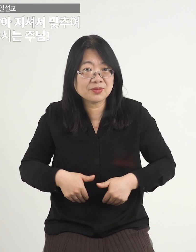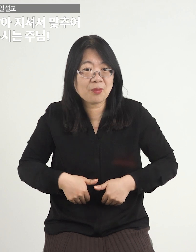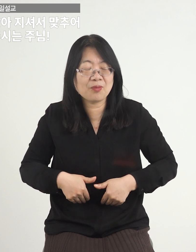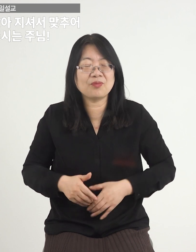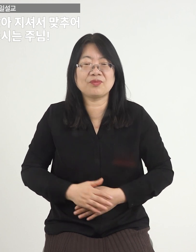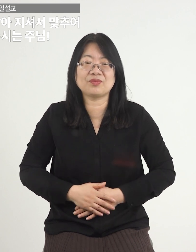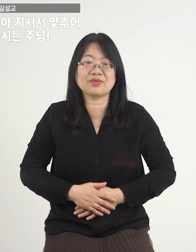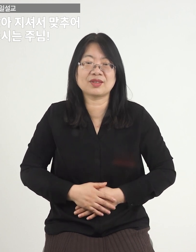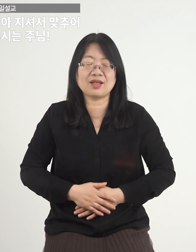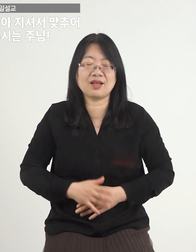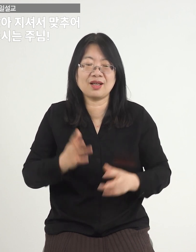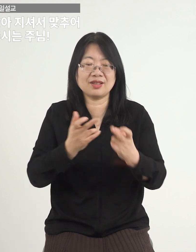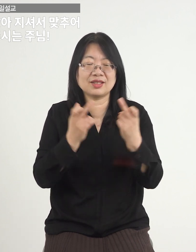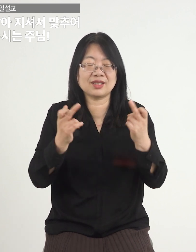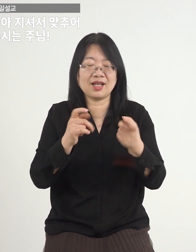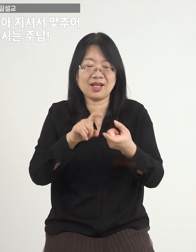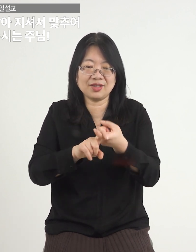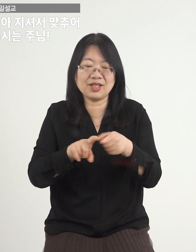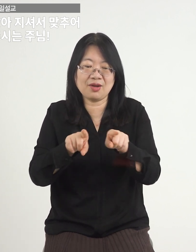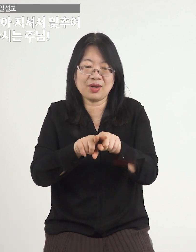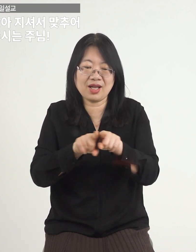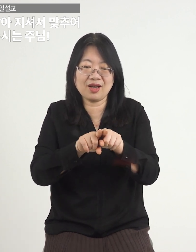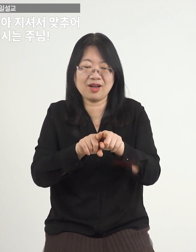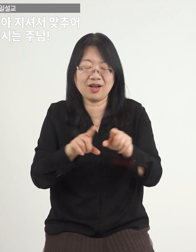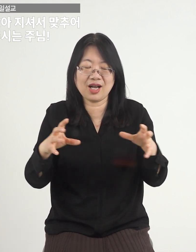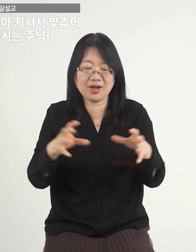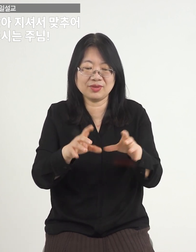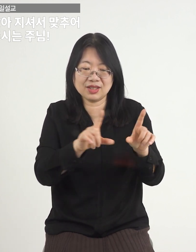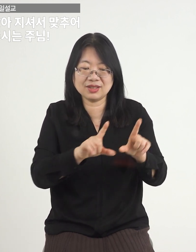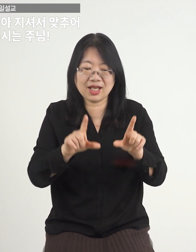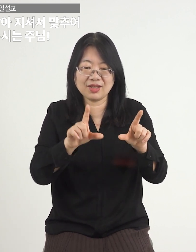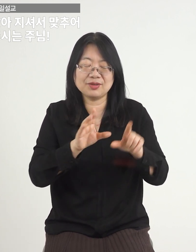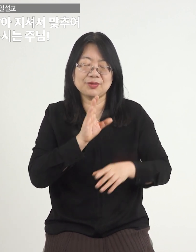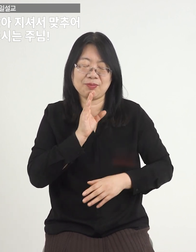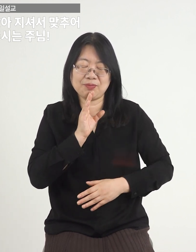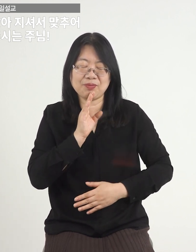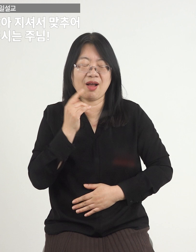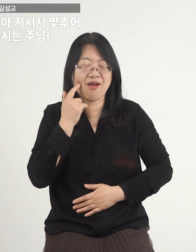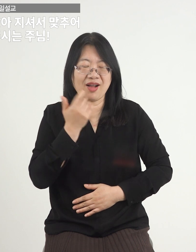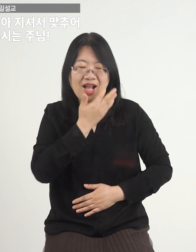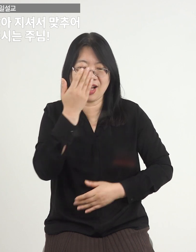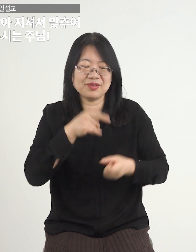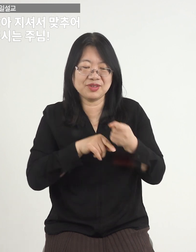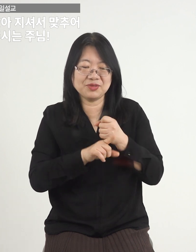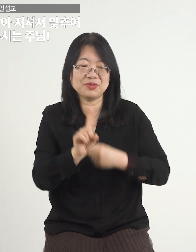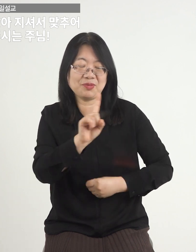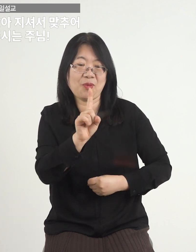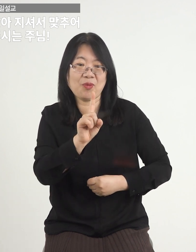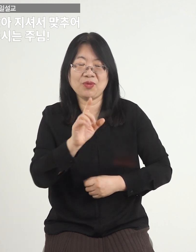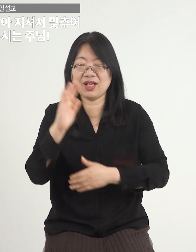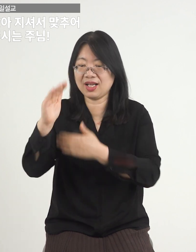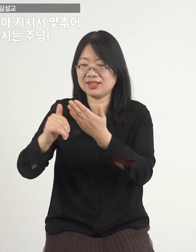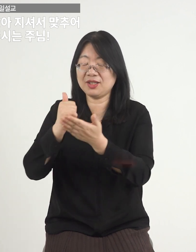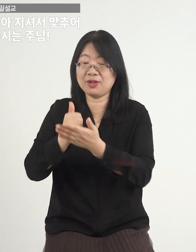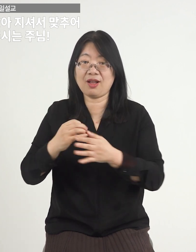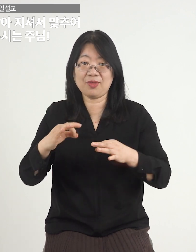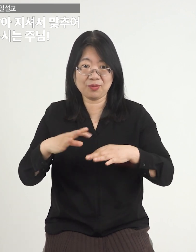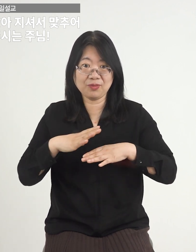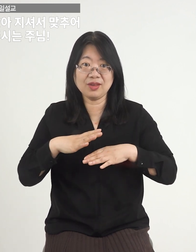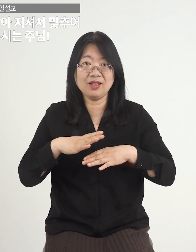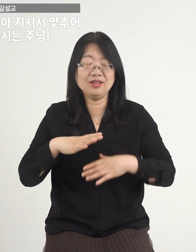되겠지만 형제가 연합하여 동거함이 어찌 그리 아름다운고. 이것이 하나님의